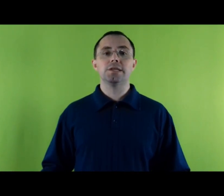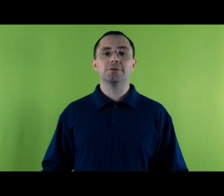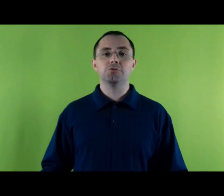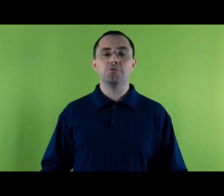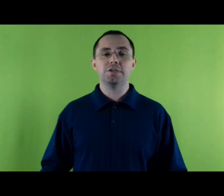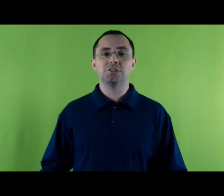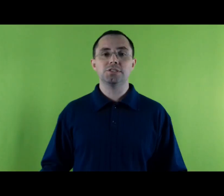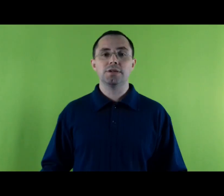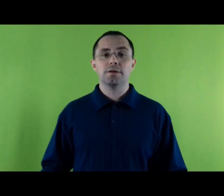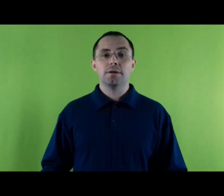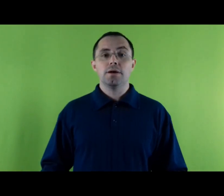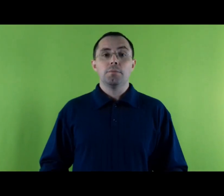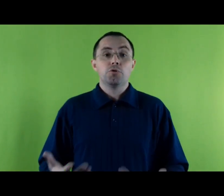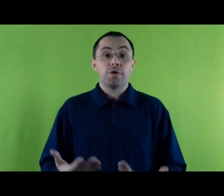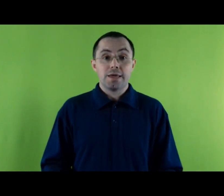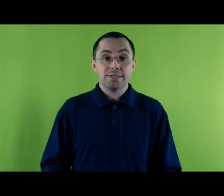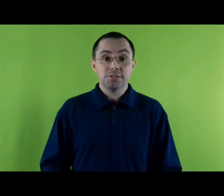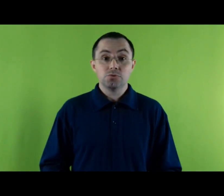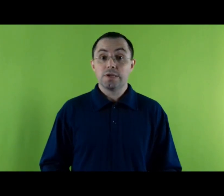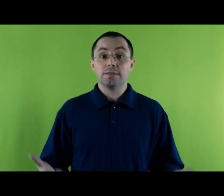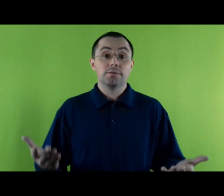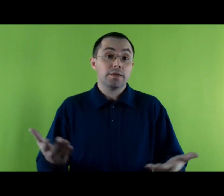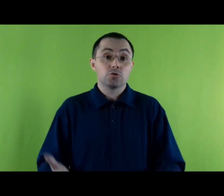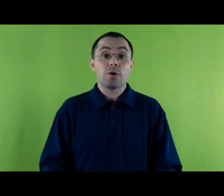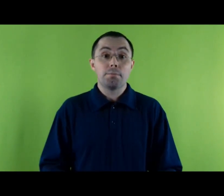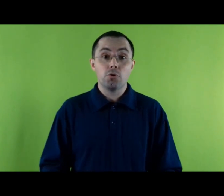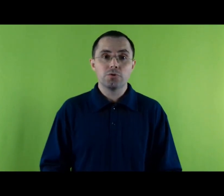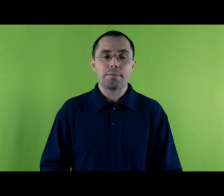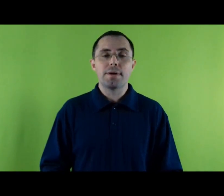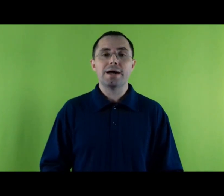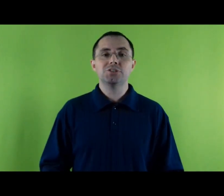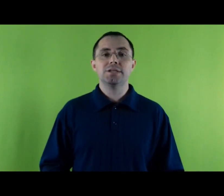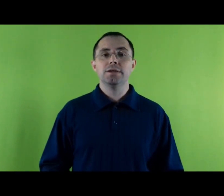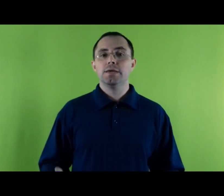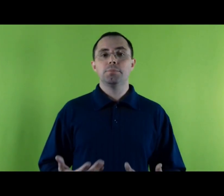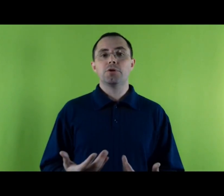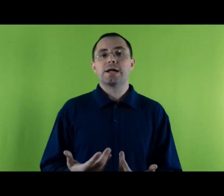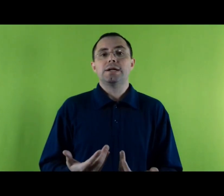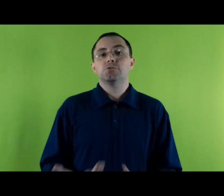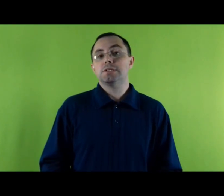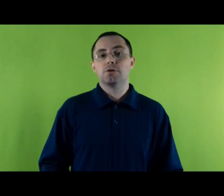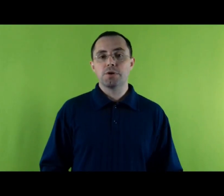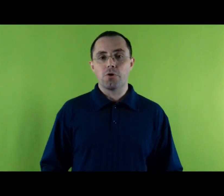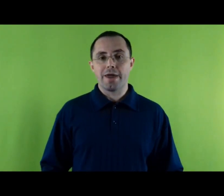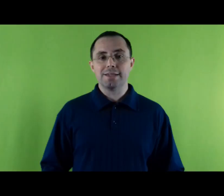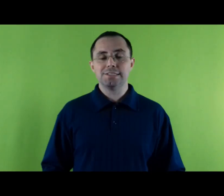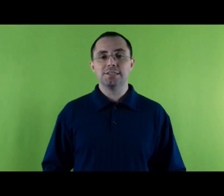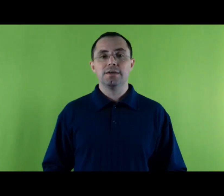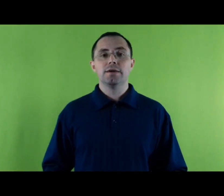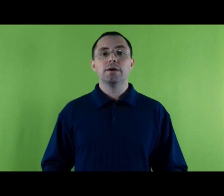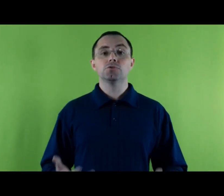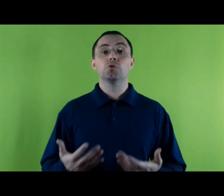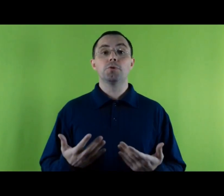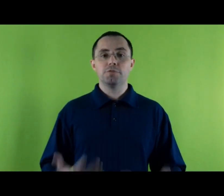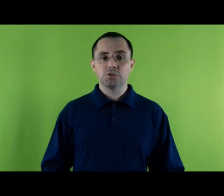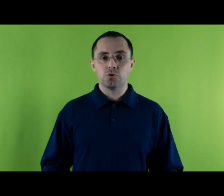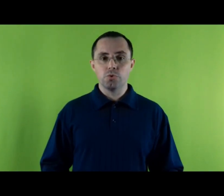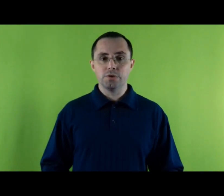brasileiros ouvintes. Por falar nisso, quem entrou há pouco na página e por acaso ainda não me conhece, eu sou o professor